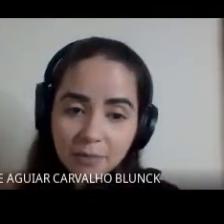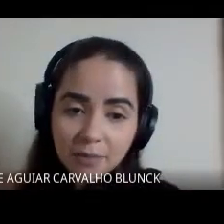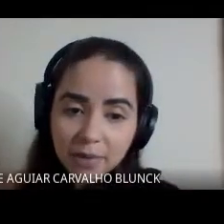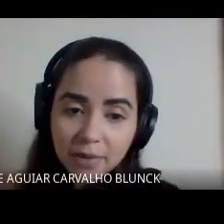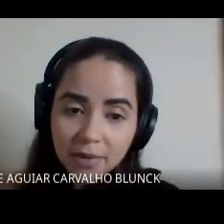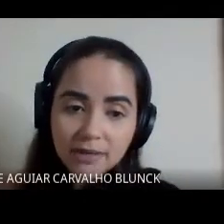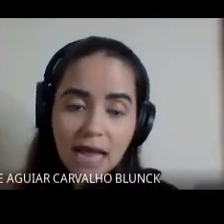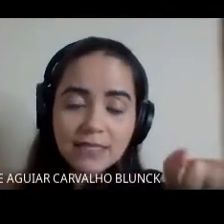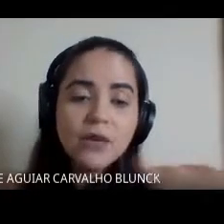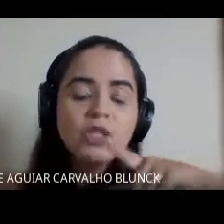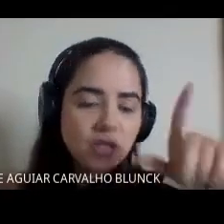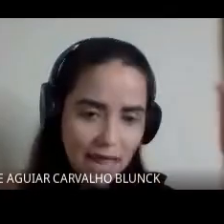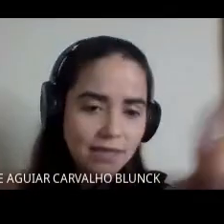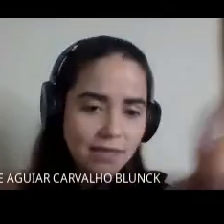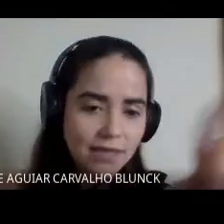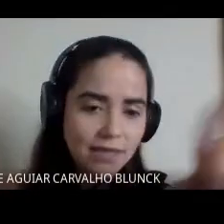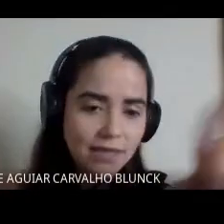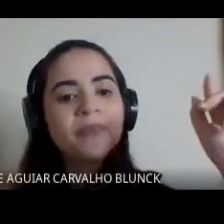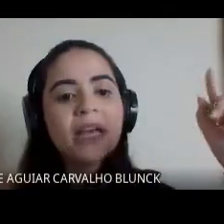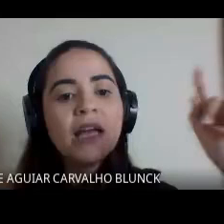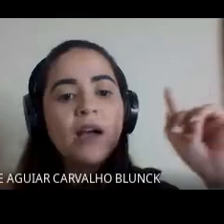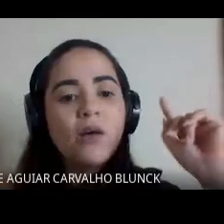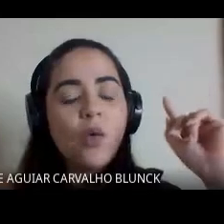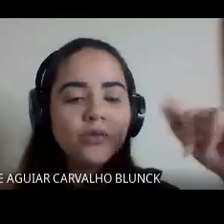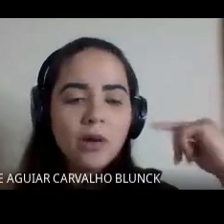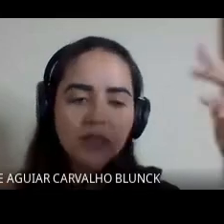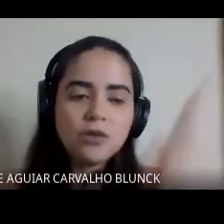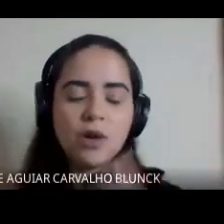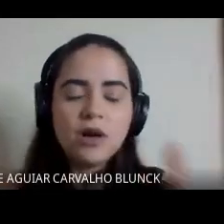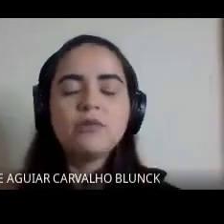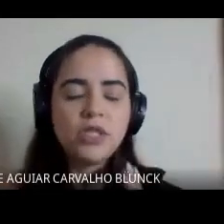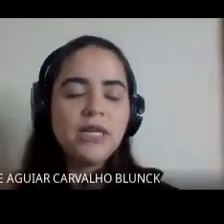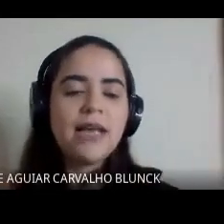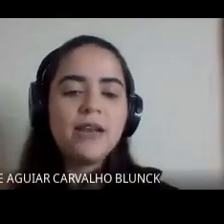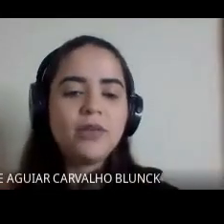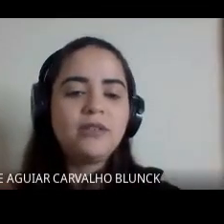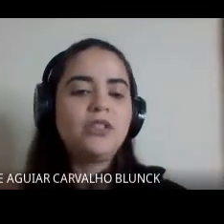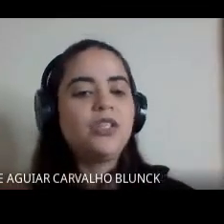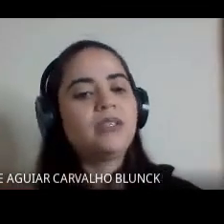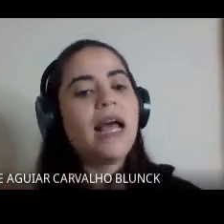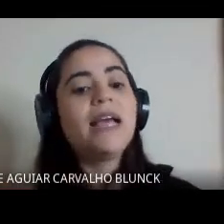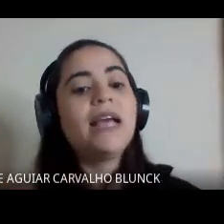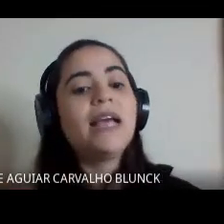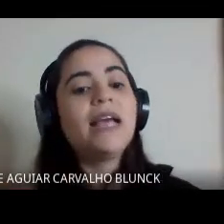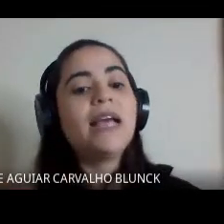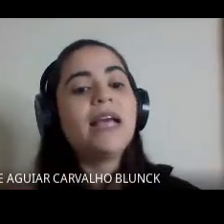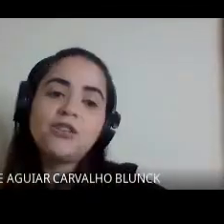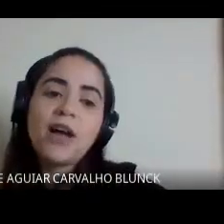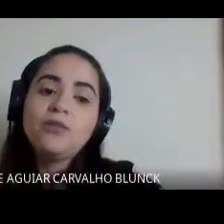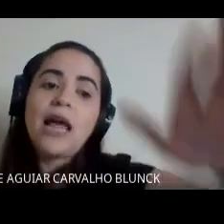a Libras, as línguas de sinais em geral, quando a pessoa utiliza a língua de sinais,